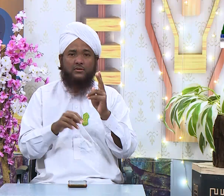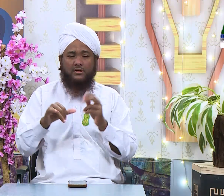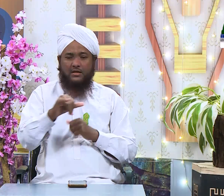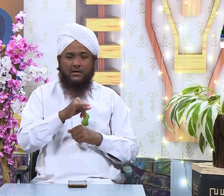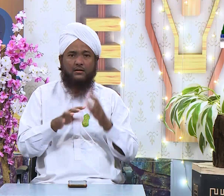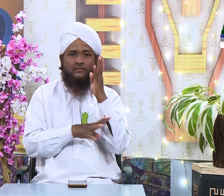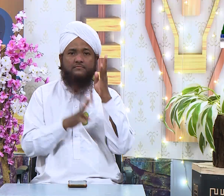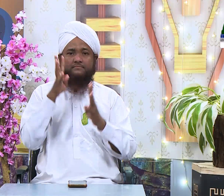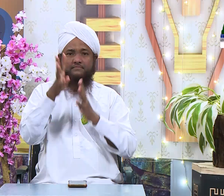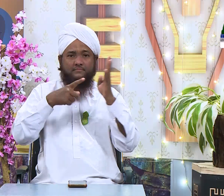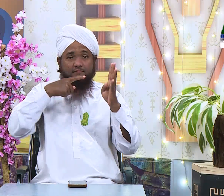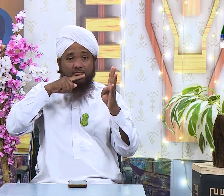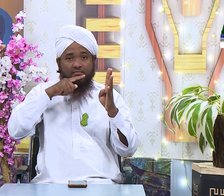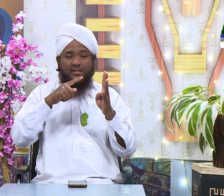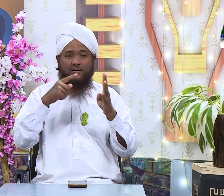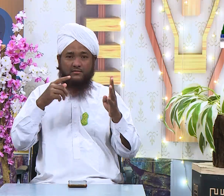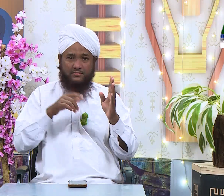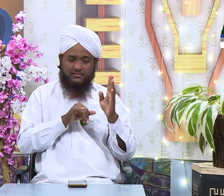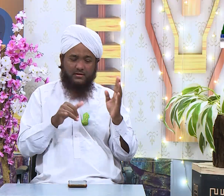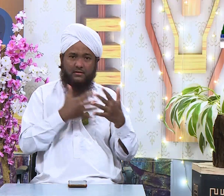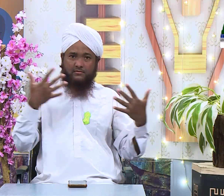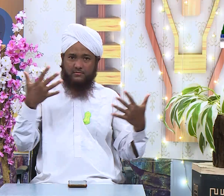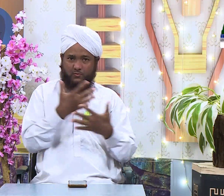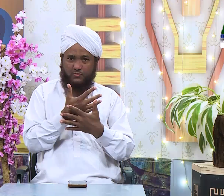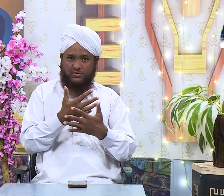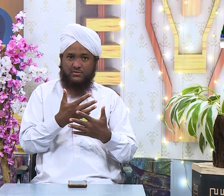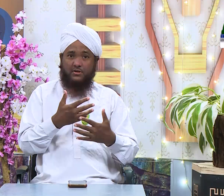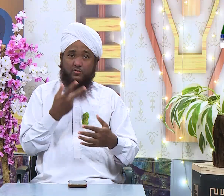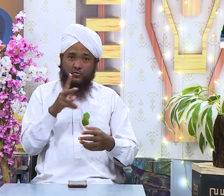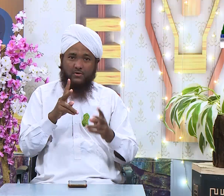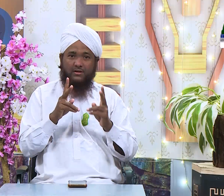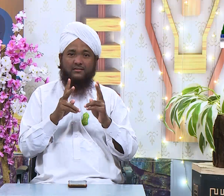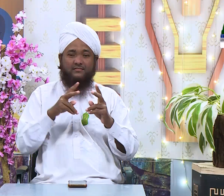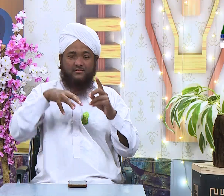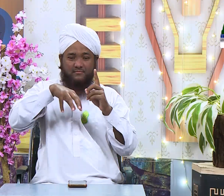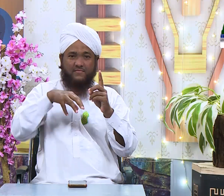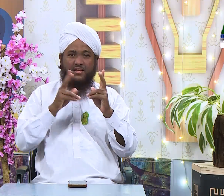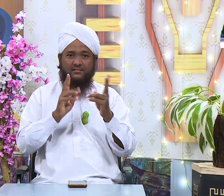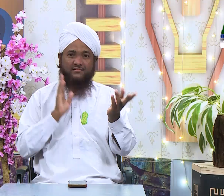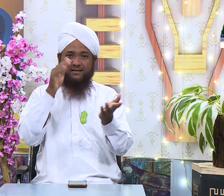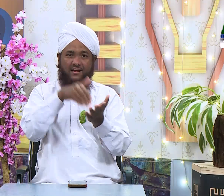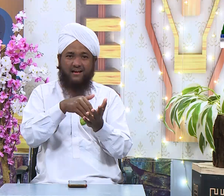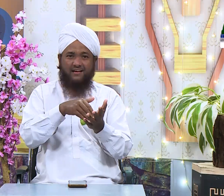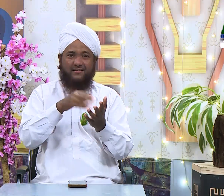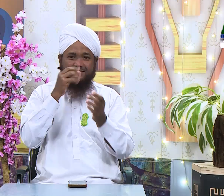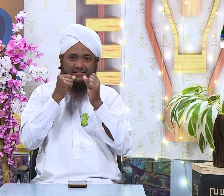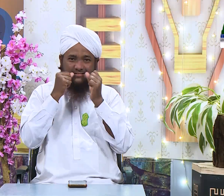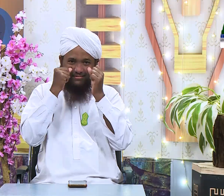کیا، واپس مسجد نبوی میں تشریف لائے اور کلمہ شہادت پڑھا، اسلام کے اندر داخل ہو گئے۔ شاعر نے کہا